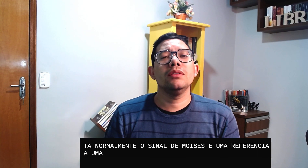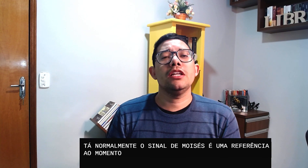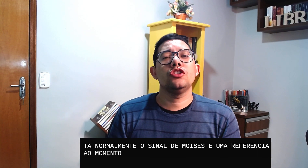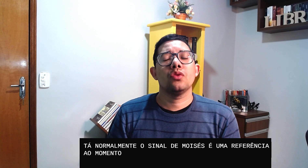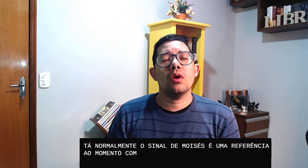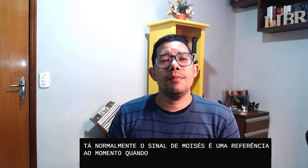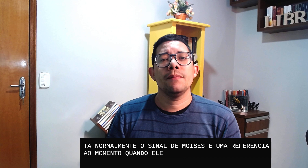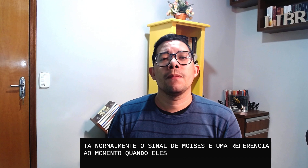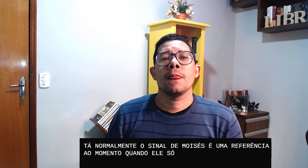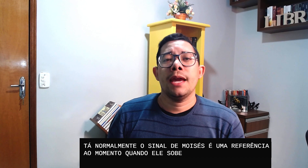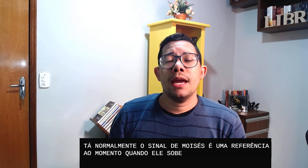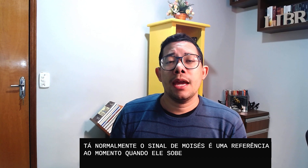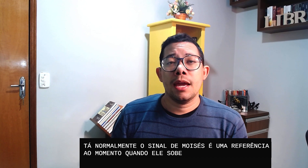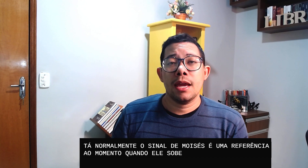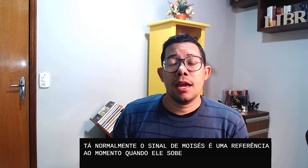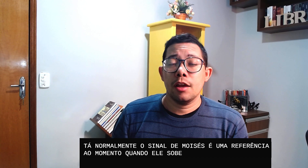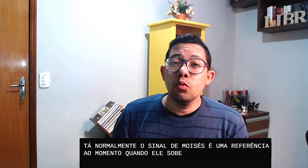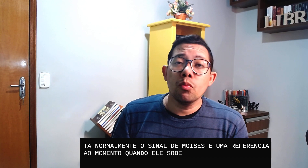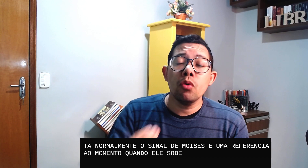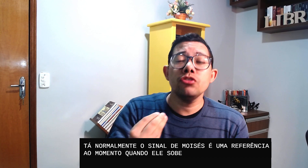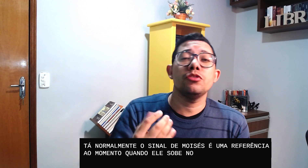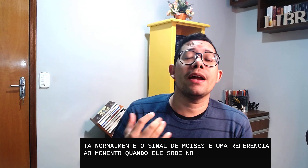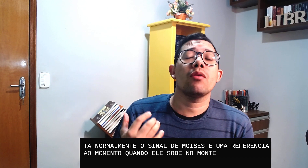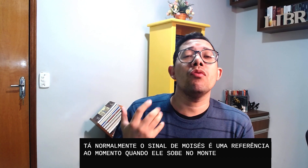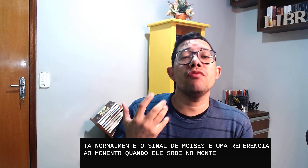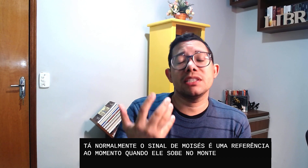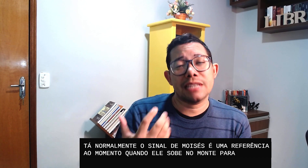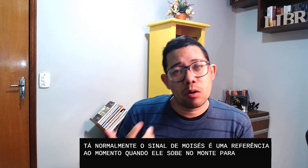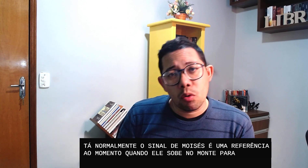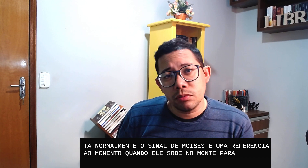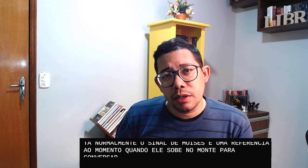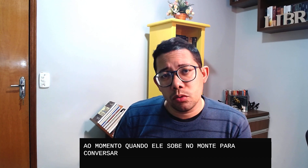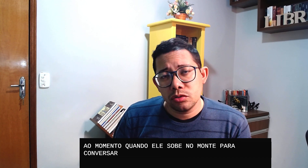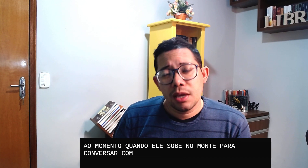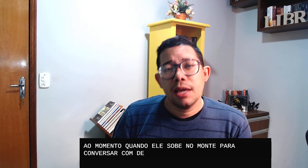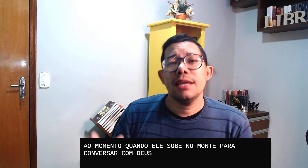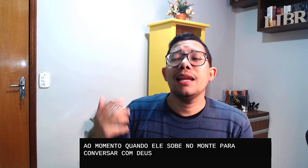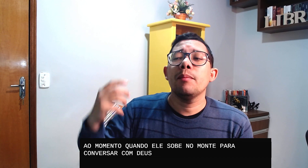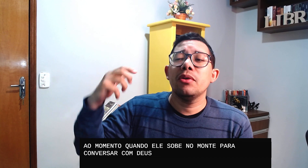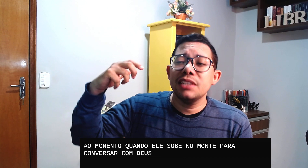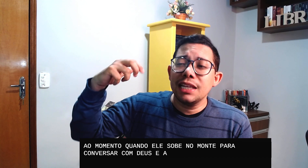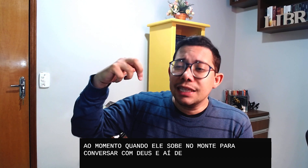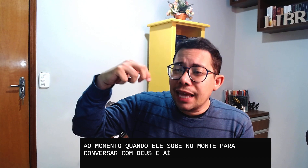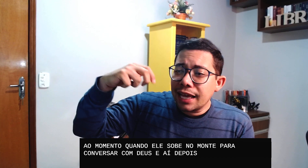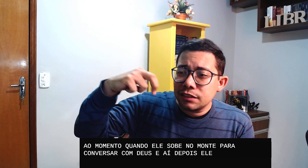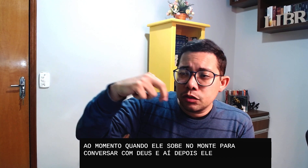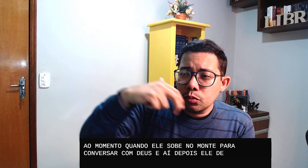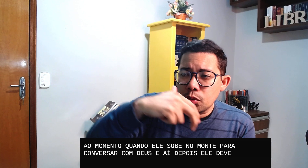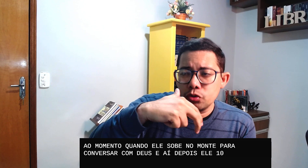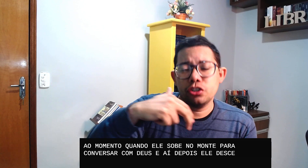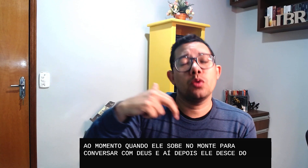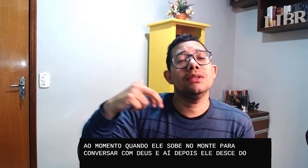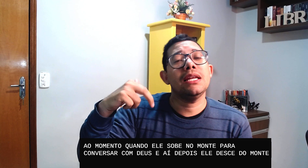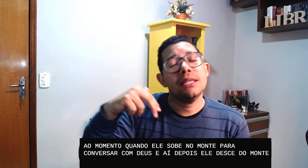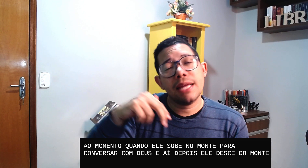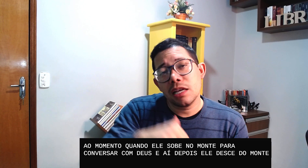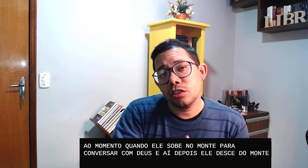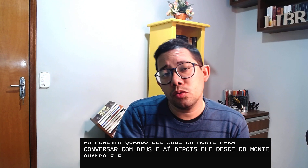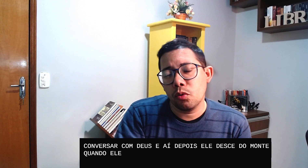ele sobe no monte para conversar com Deus, e aí depois ele desce do monte. Quando ele desce do